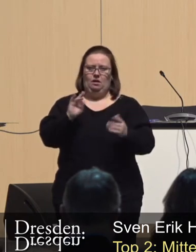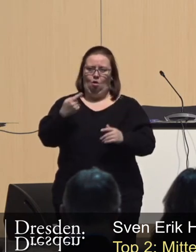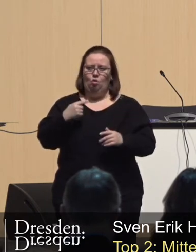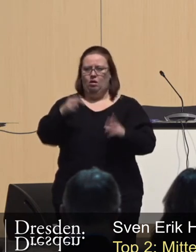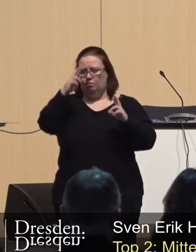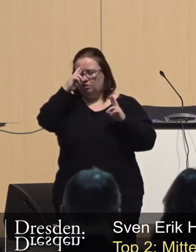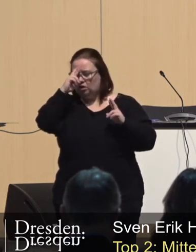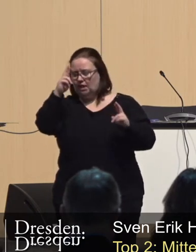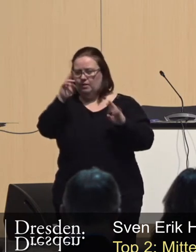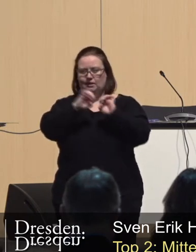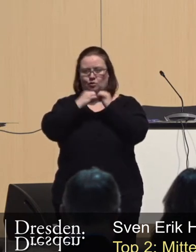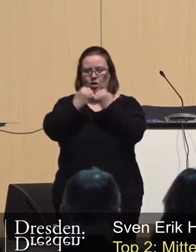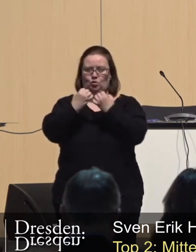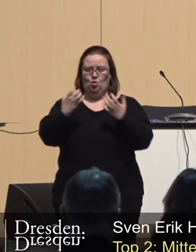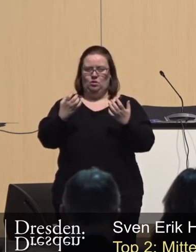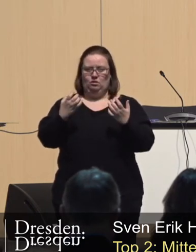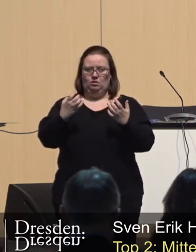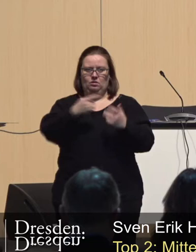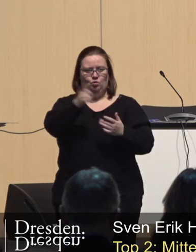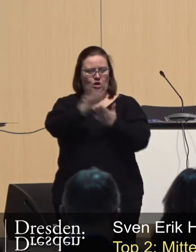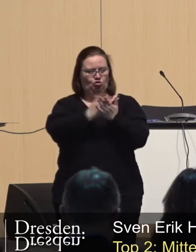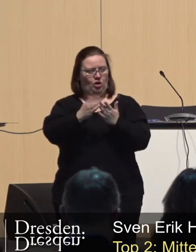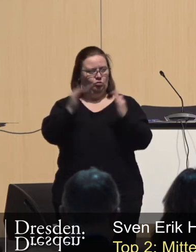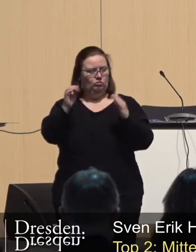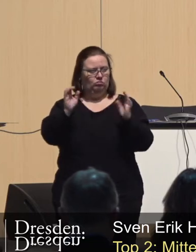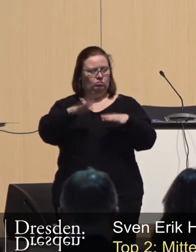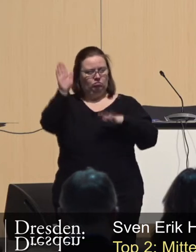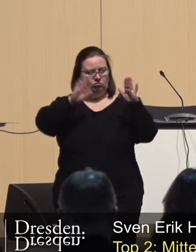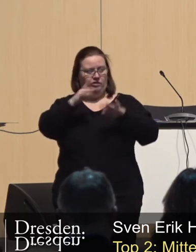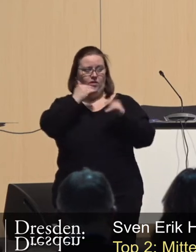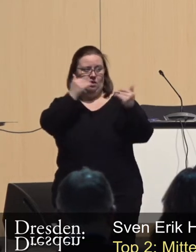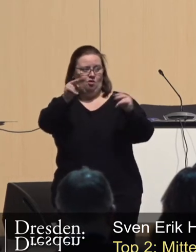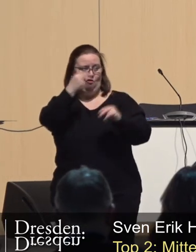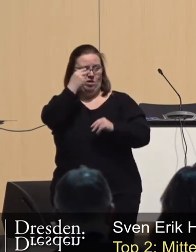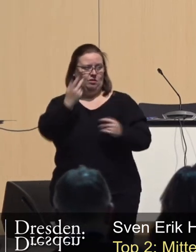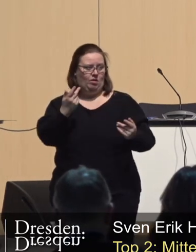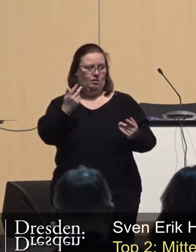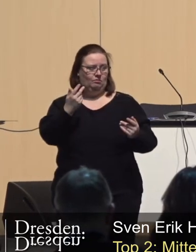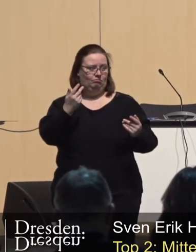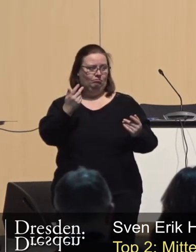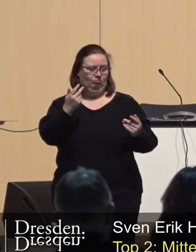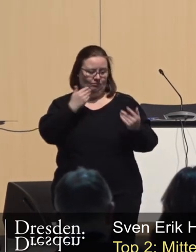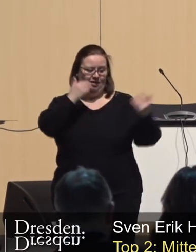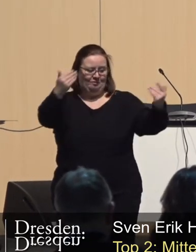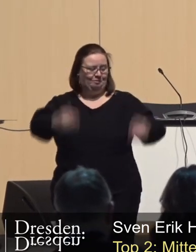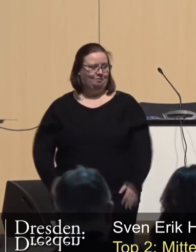einer Respektsituation heraus, Ihre Entscheidung zu treffen. Vielen Dank für die Aufmerksamkeit.